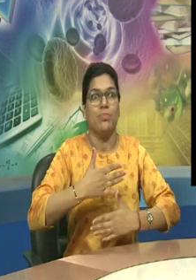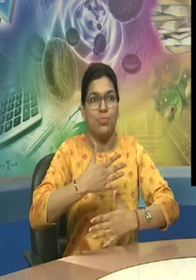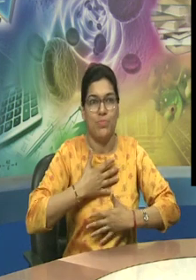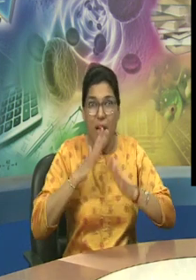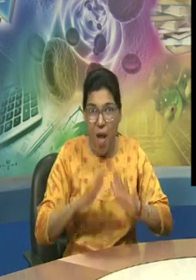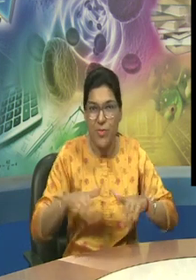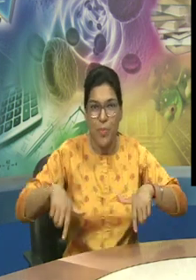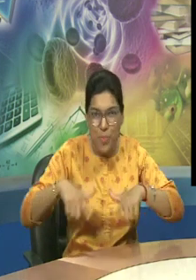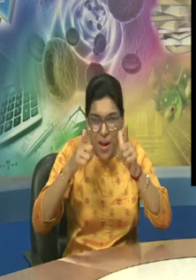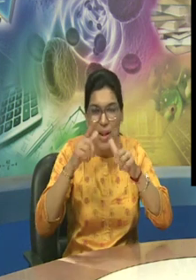उसकी सत्ता के